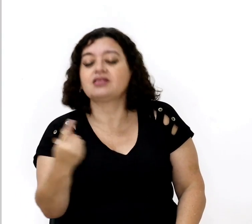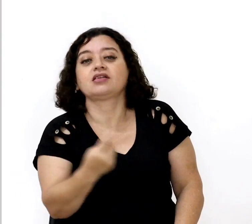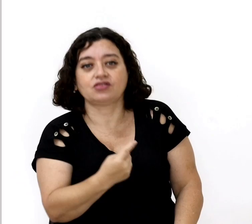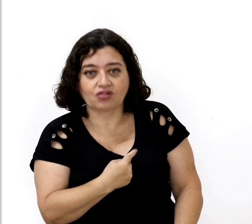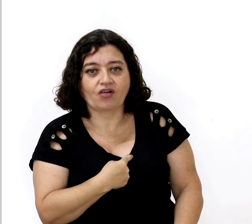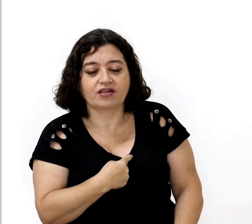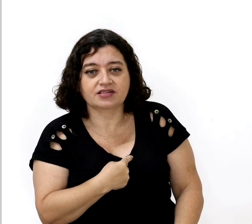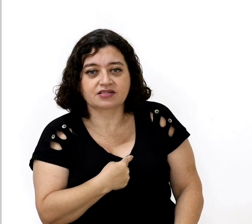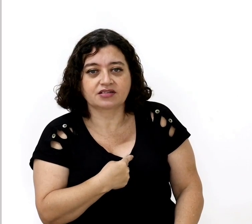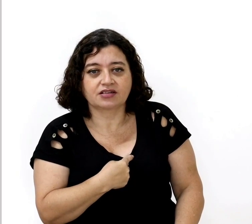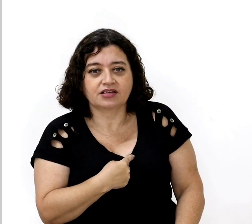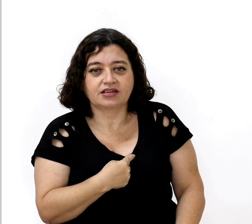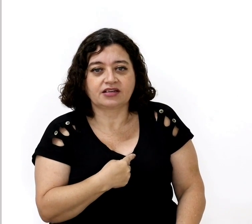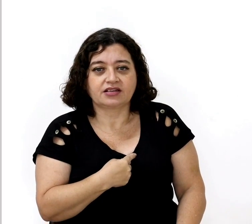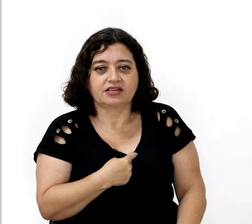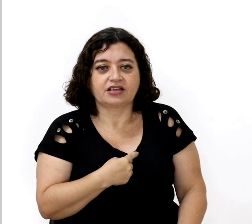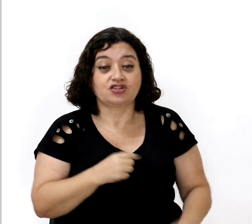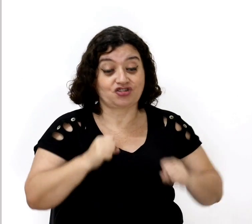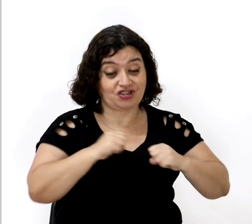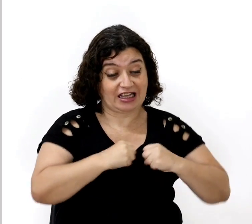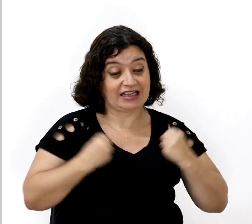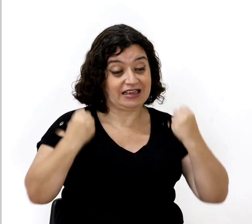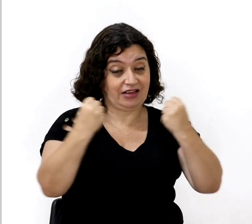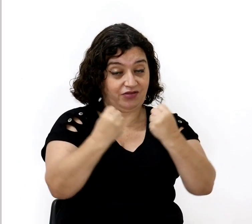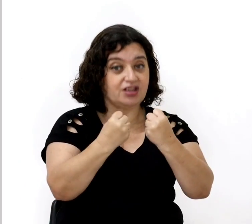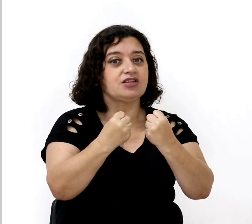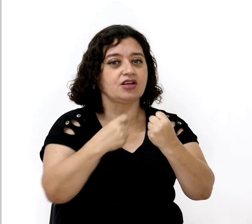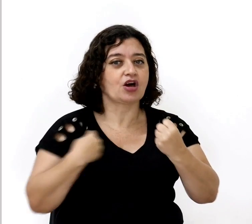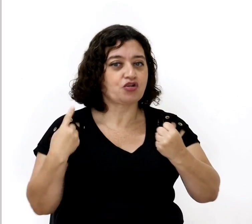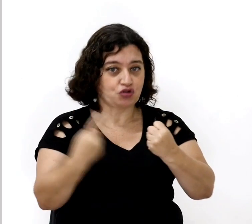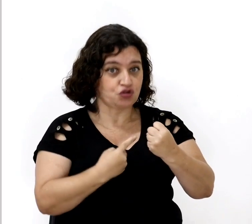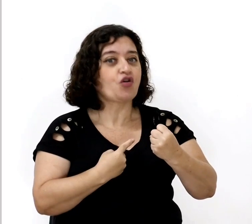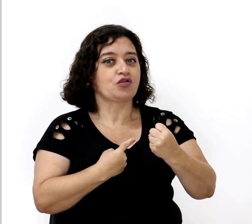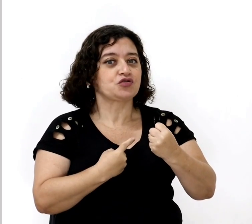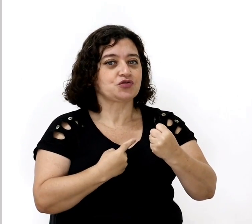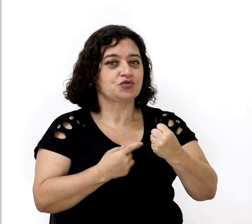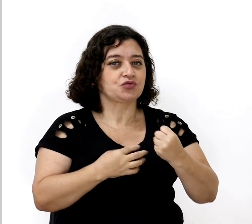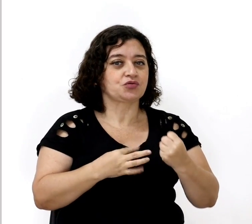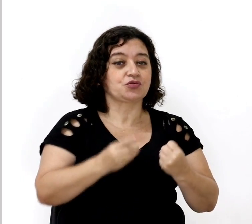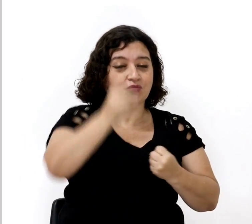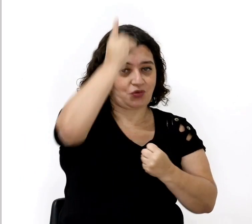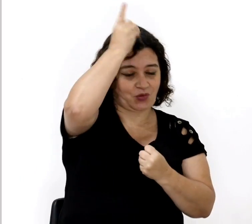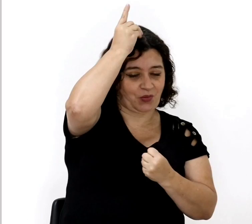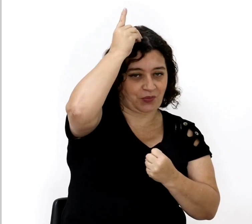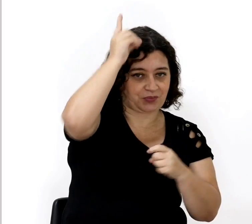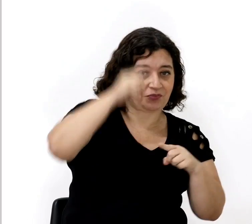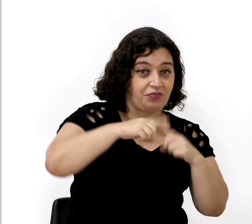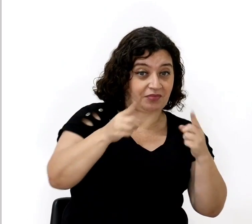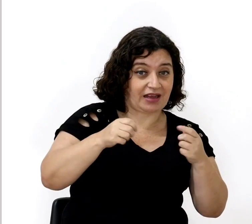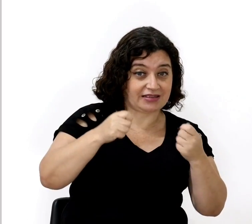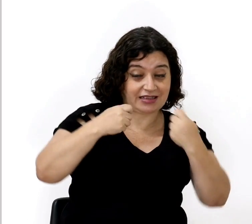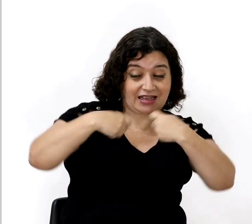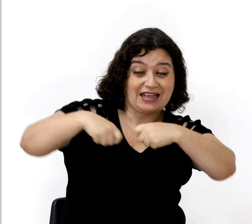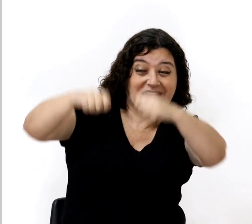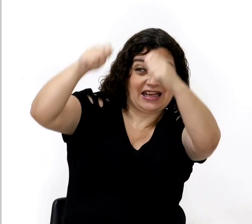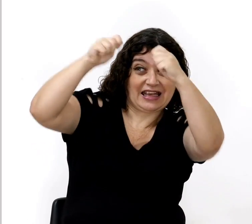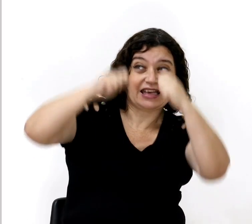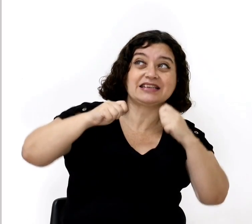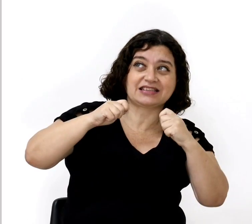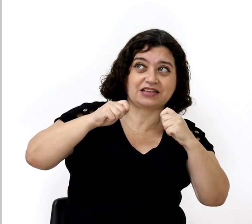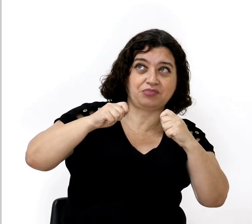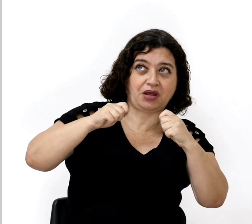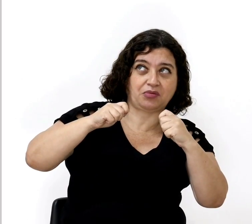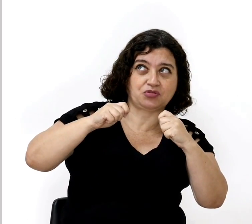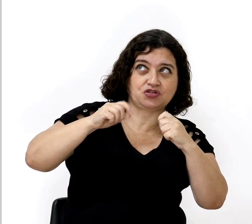em nós, a tendência é essa, a gente quer sempre defender o nosso. Mas quando nós começamos a pensar que recebemos isso